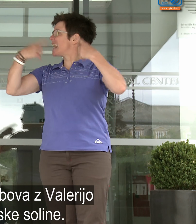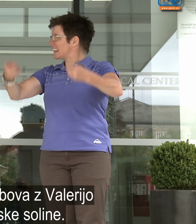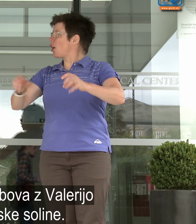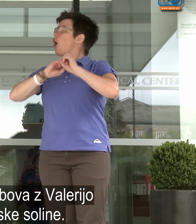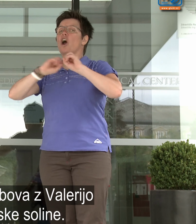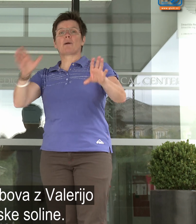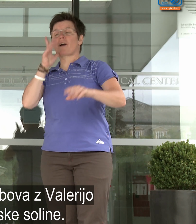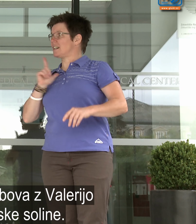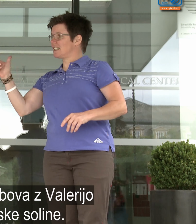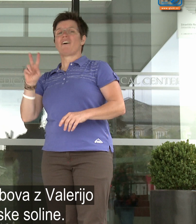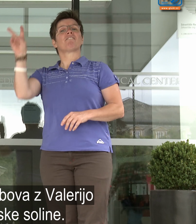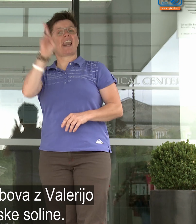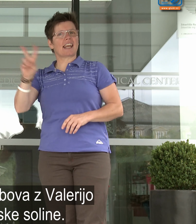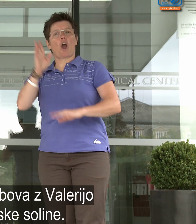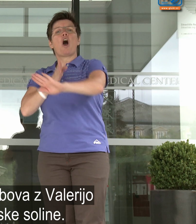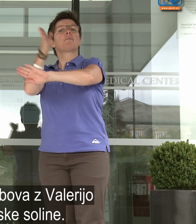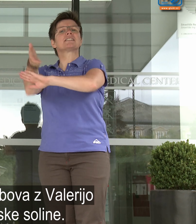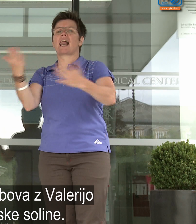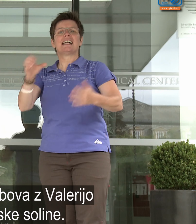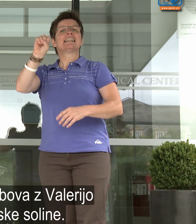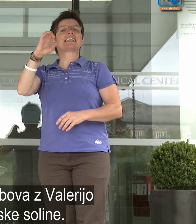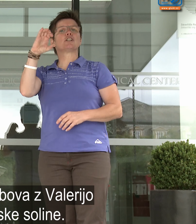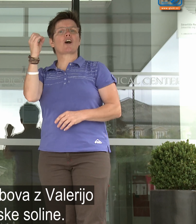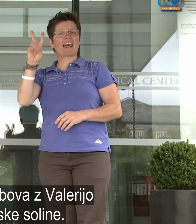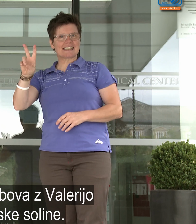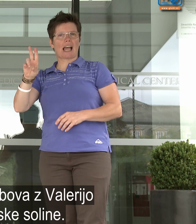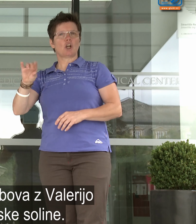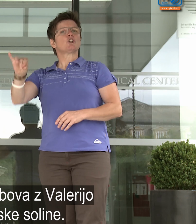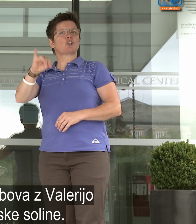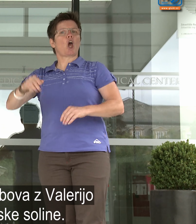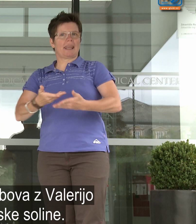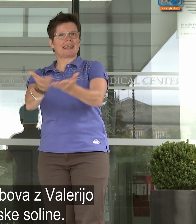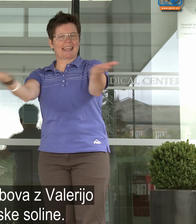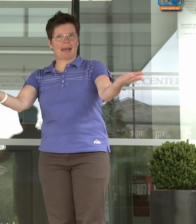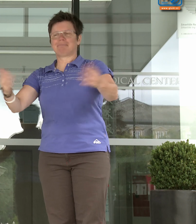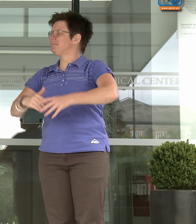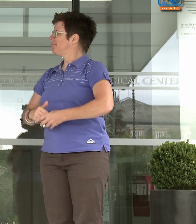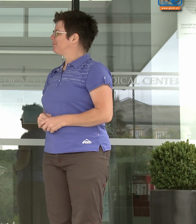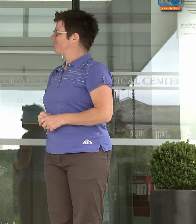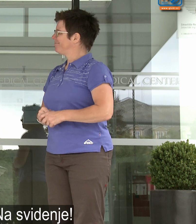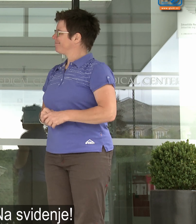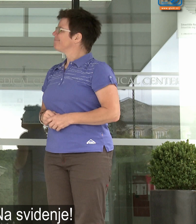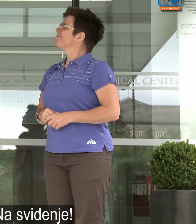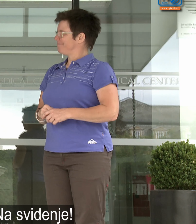Da sapri, ode pa da, banari, upiska, sa belika, soli da.